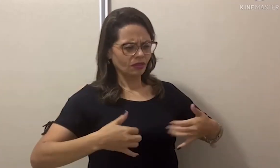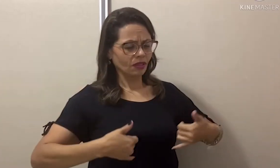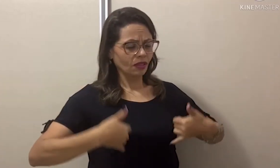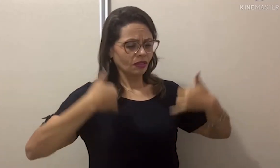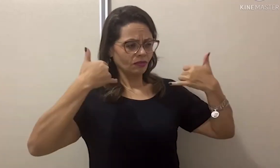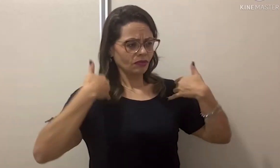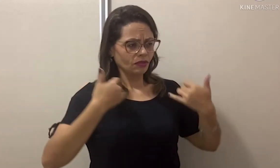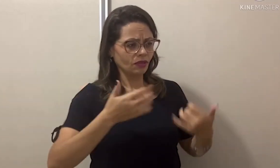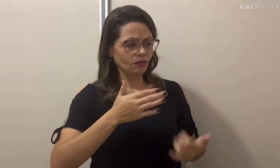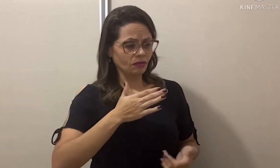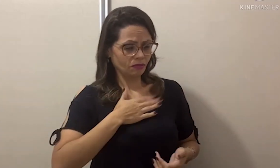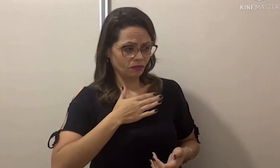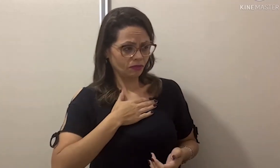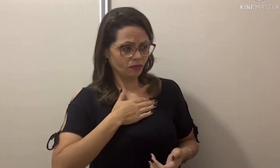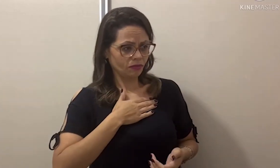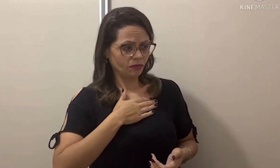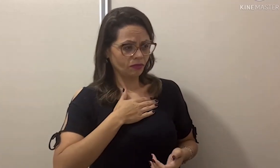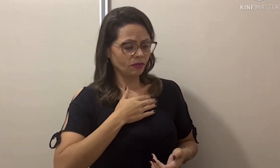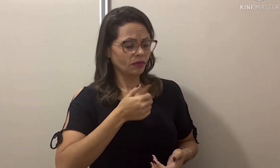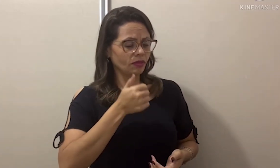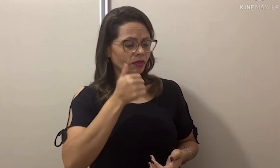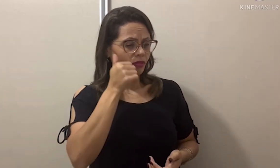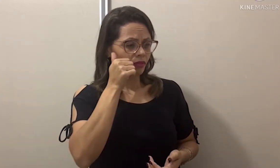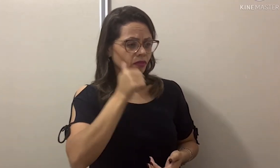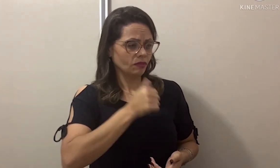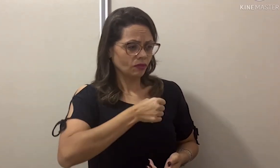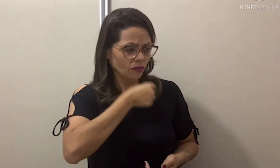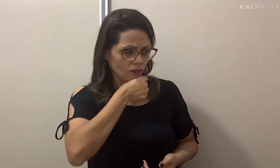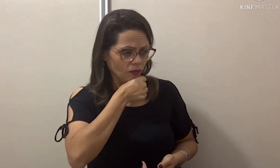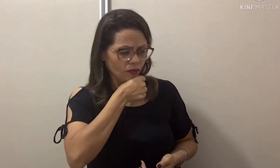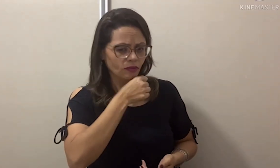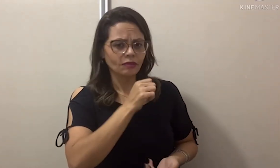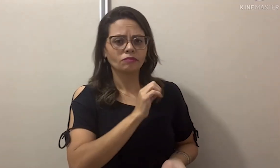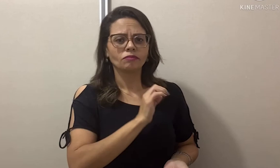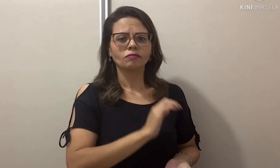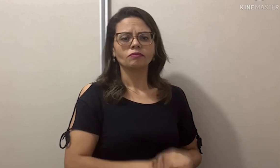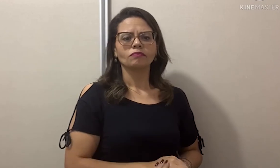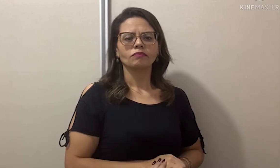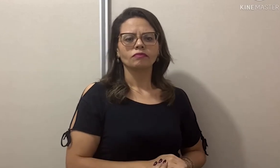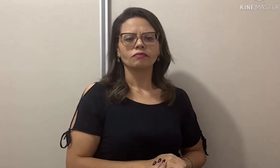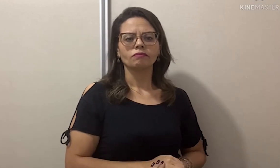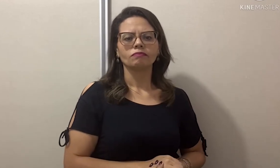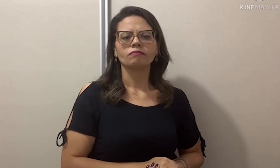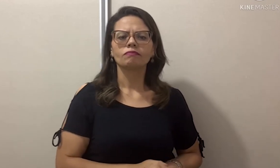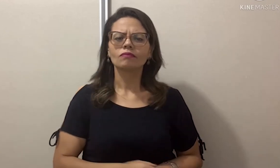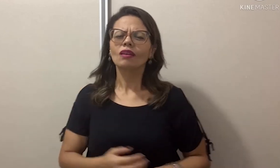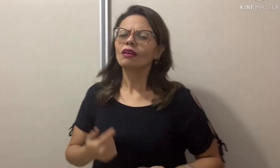Você vai na festa de aniversário da minha avó?